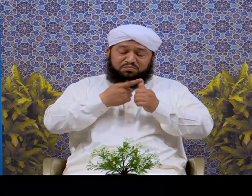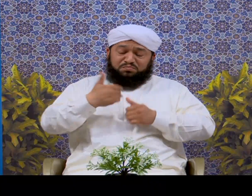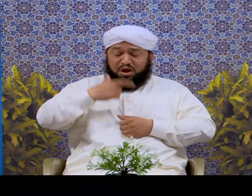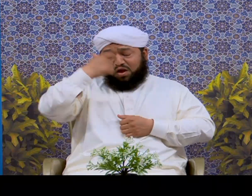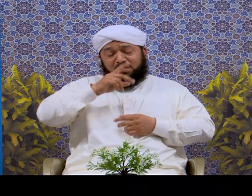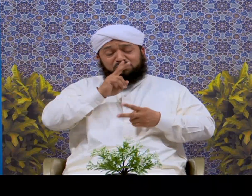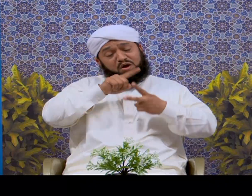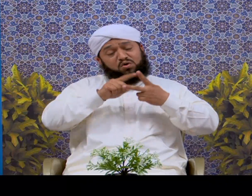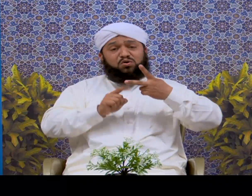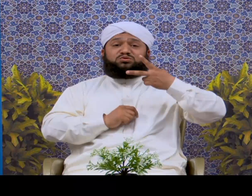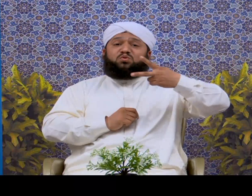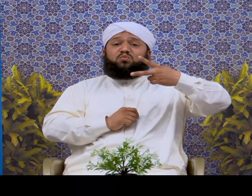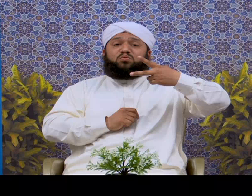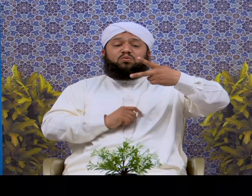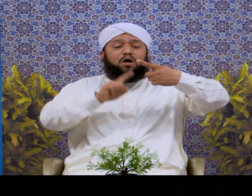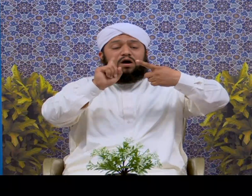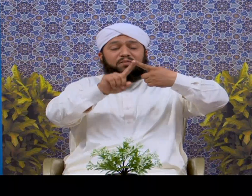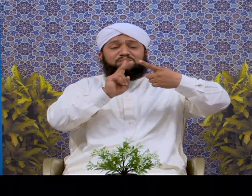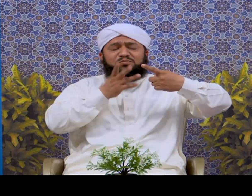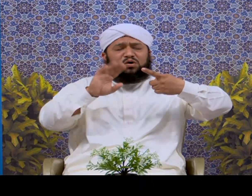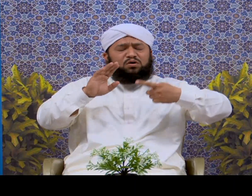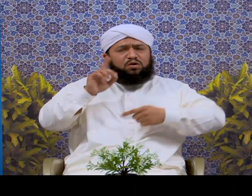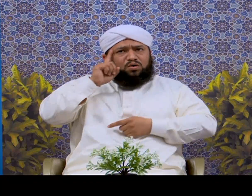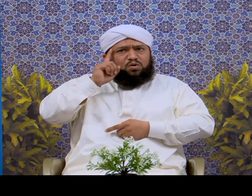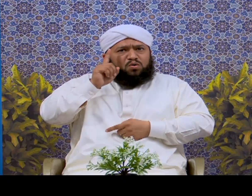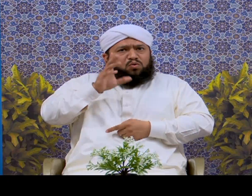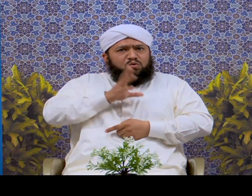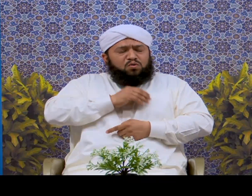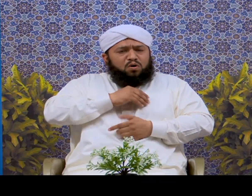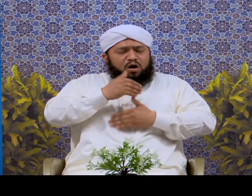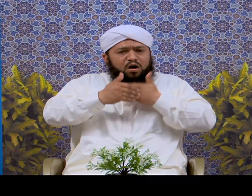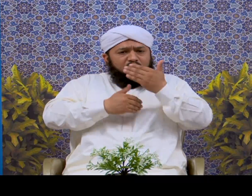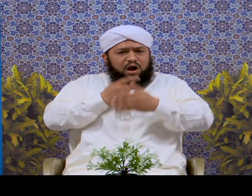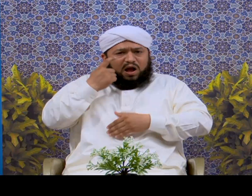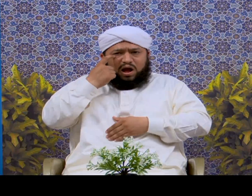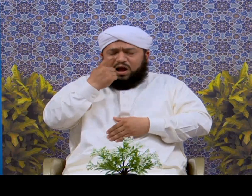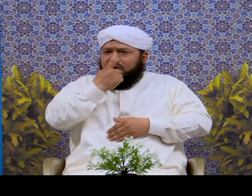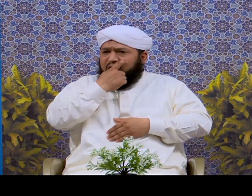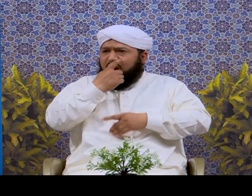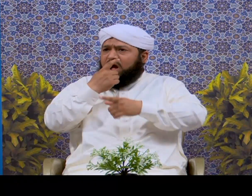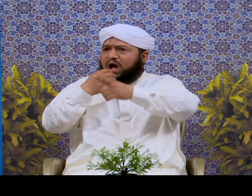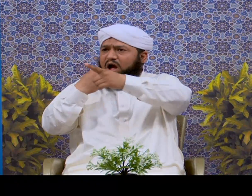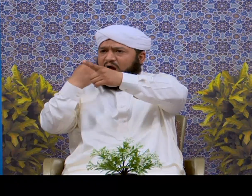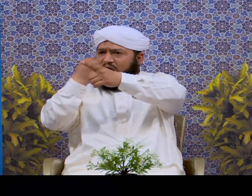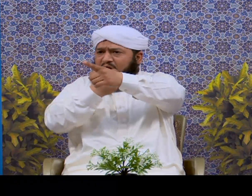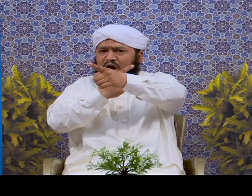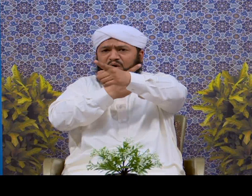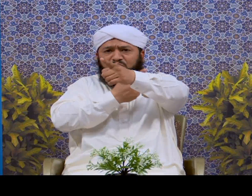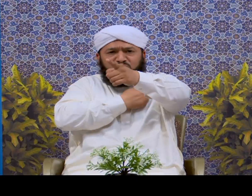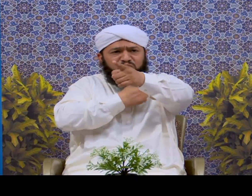اتنا روتا ہوں۔ نمبر 1، اس ڈر سے کہ کہیں میری نظر ایسی چیز پر نہ پڑ جائے جسے دیکھنے سے شریعت